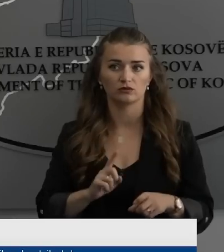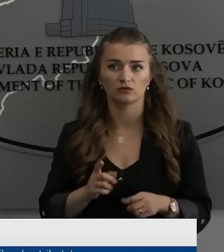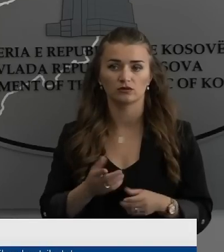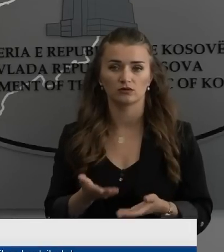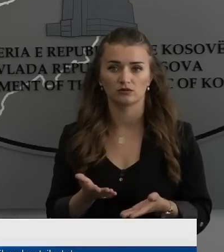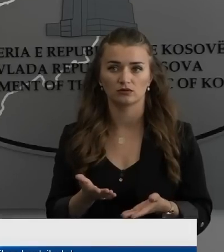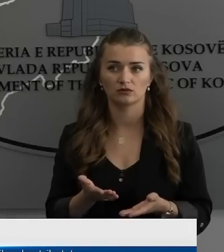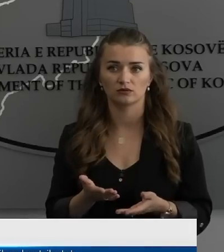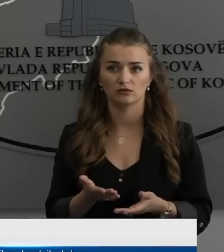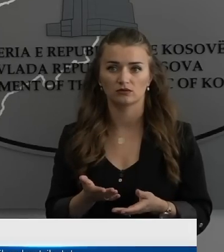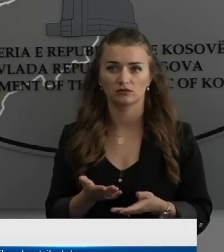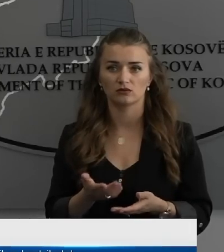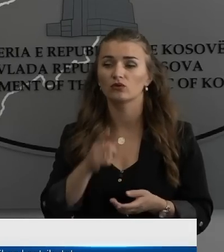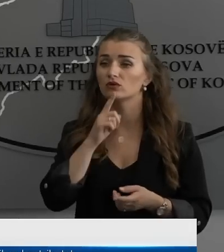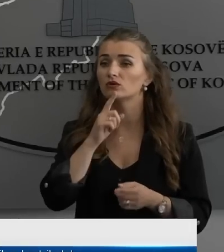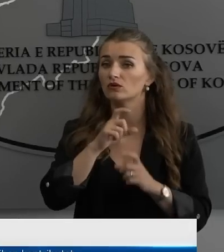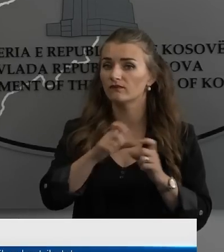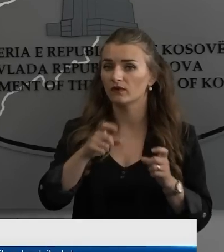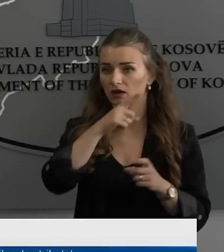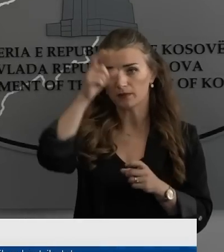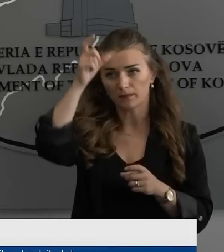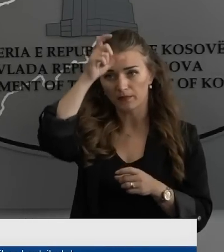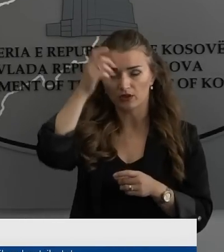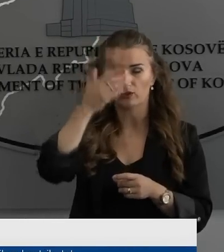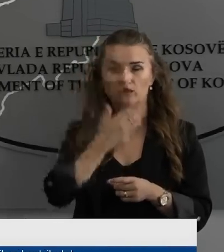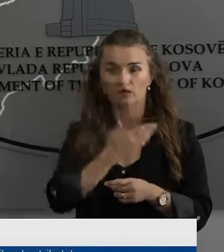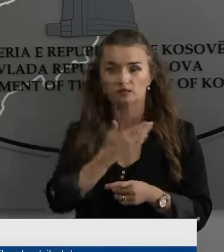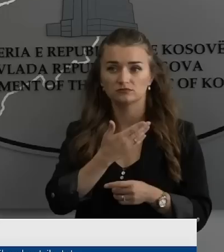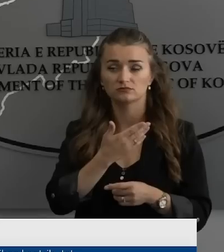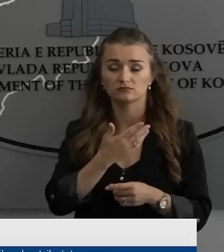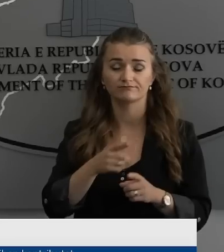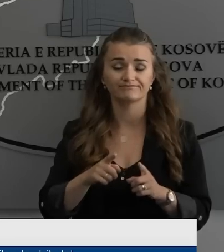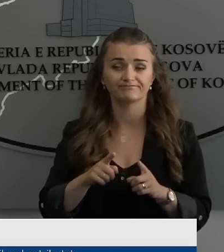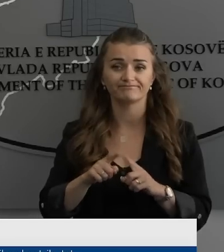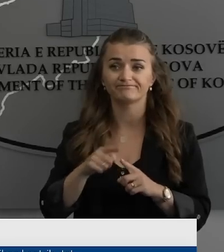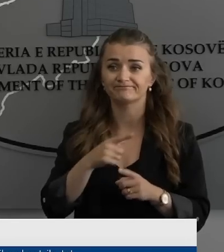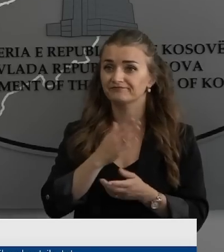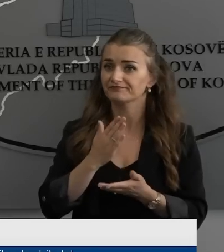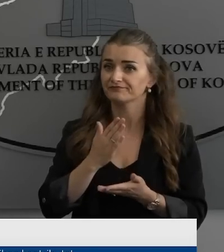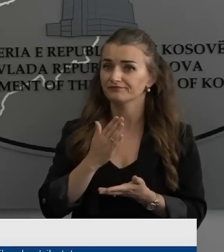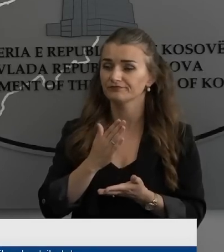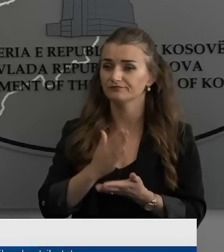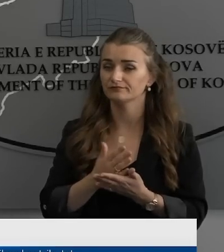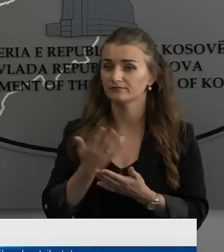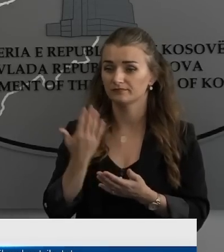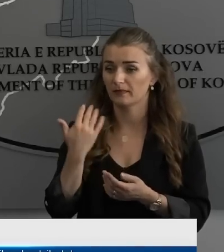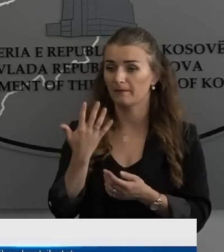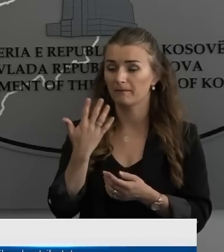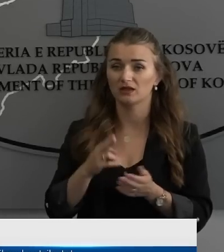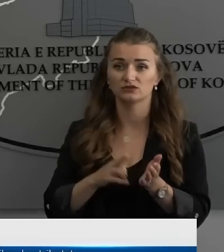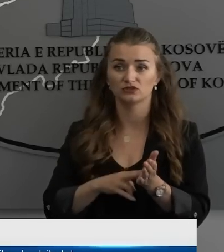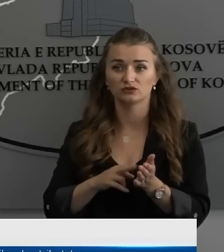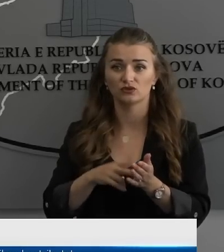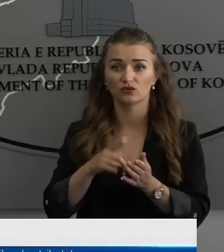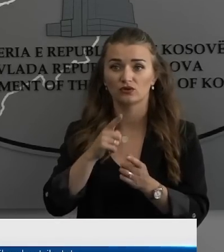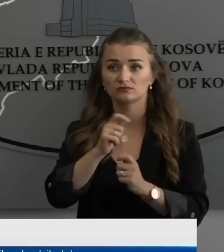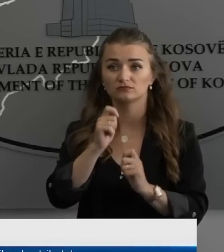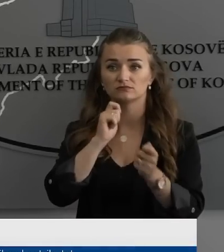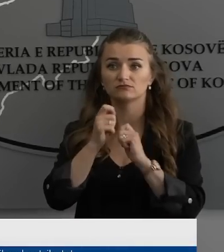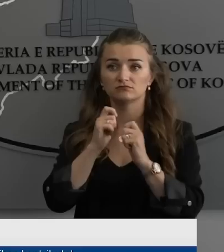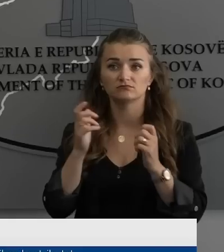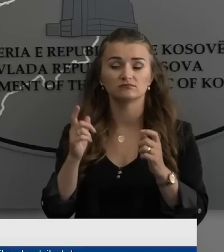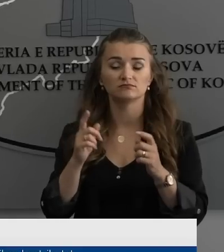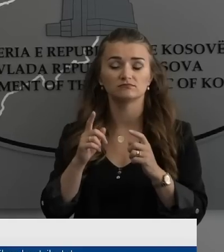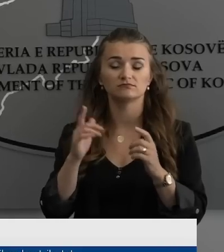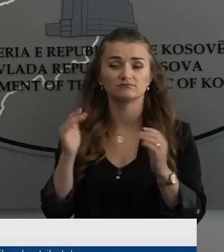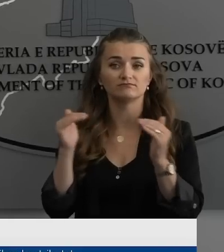Ka faj Beogradi e lista sërbe që së pari me 5-9 tur me dërheqje kolektive u munduan që sistemi të